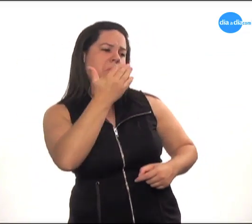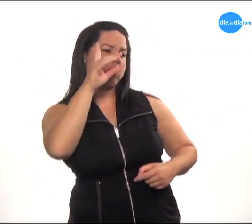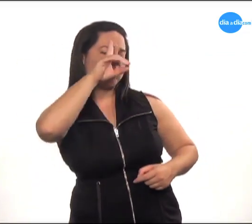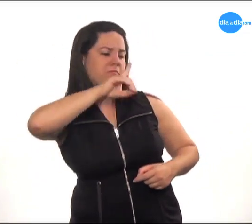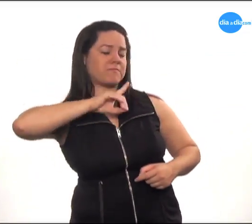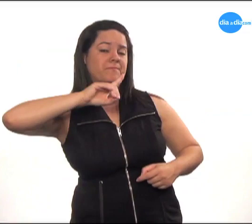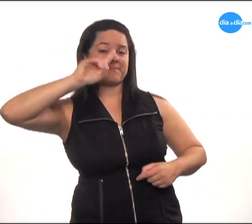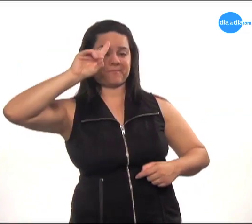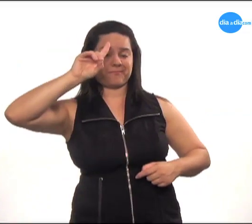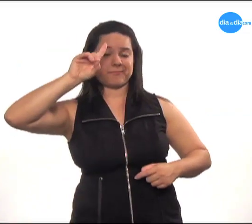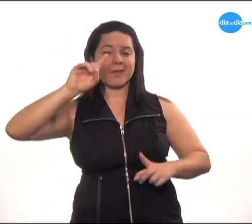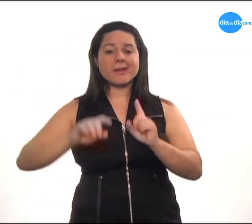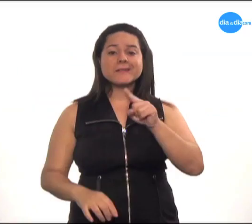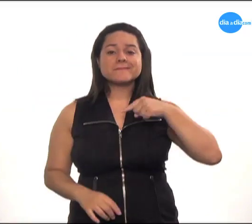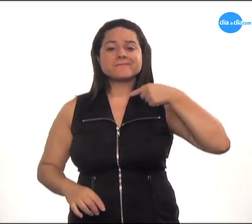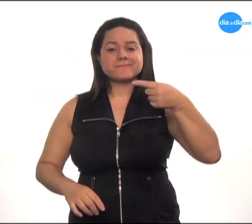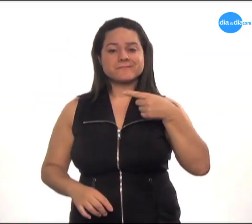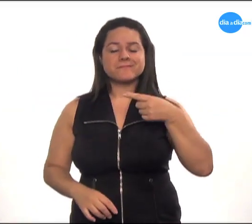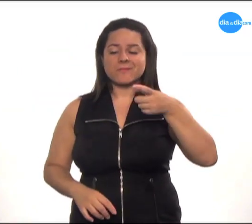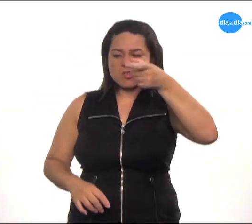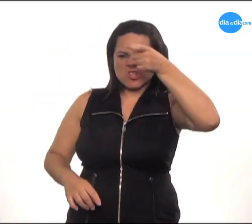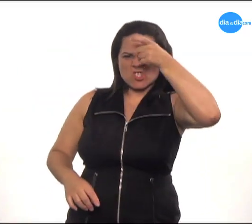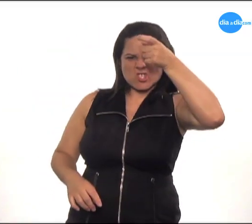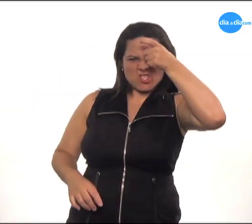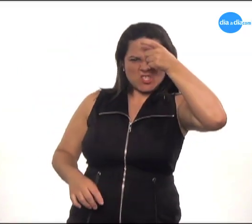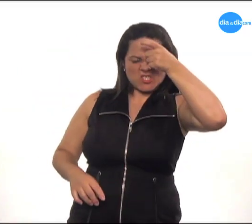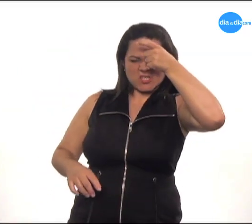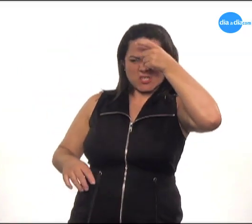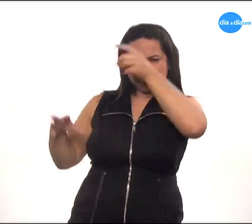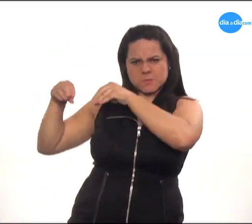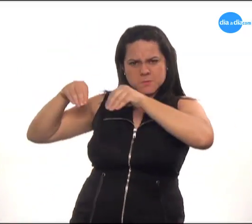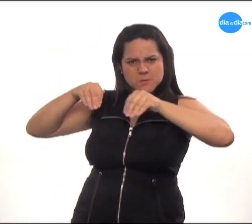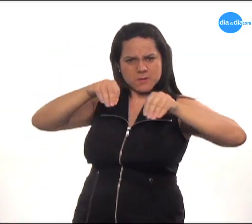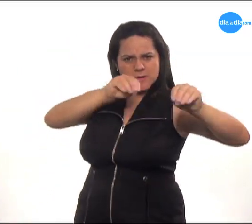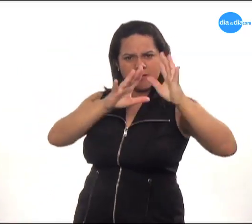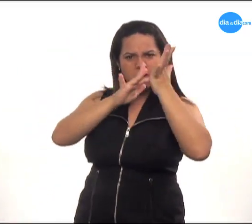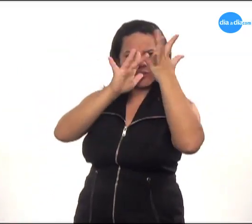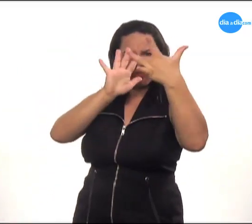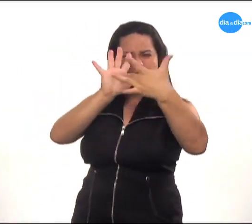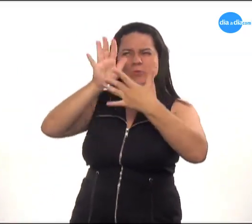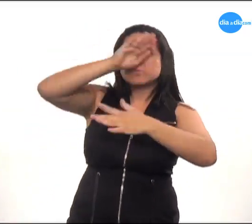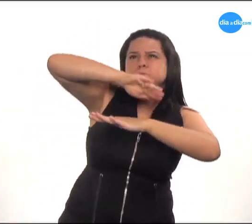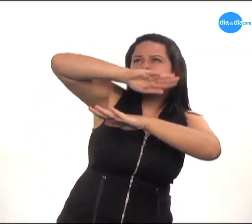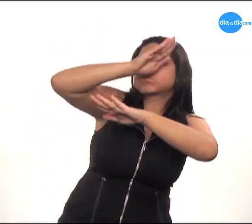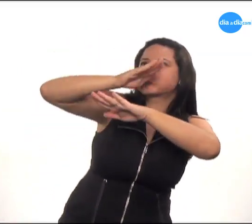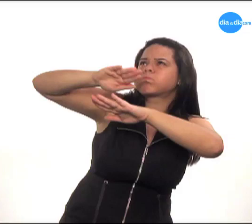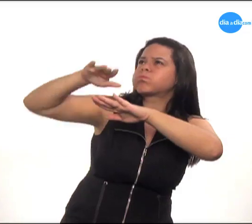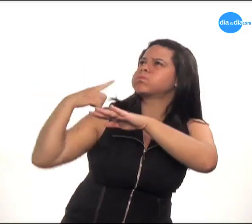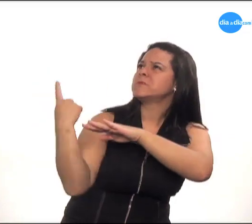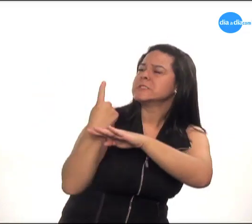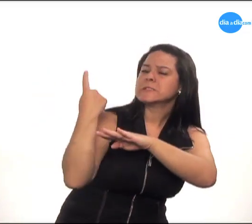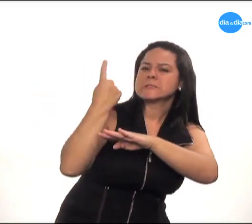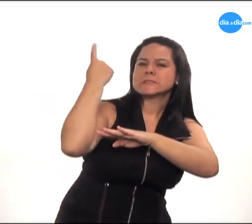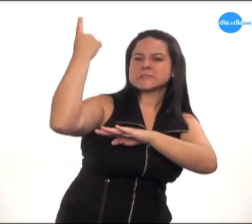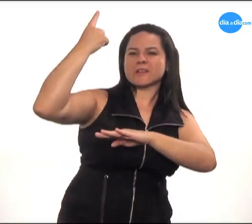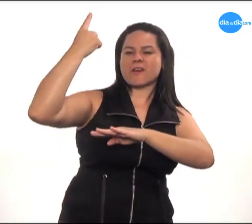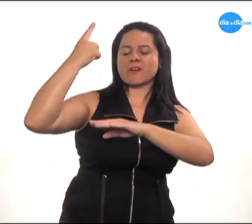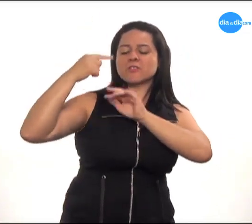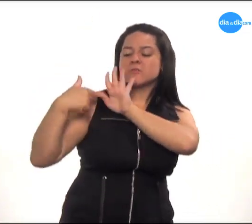Depois o diabo levou Jesus para um monte muito alto, mostrou-lhe todos os reinos do mundo e as suas grandezas, e disse: Eu